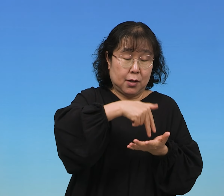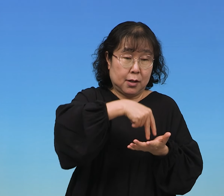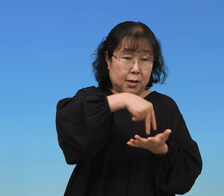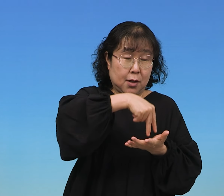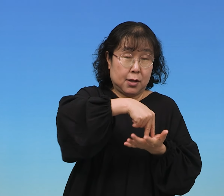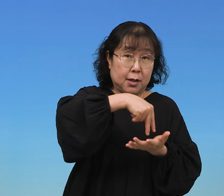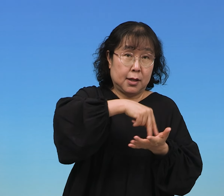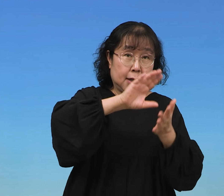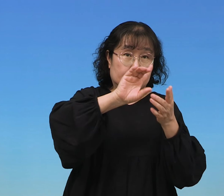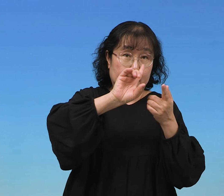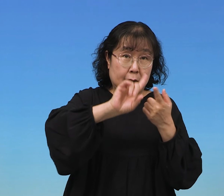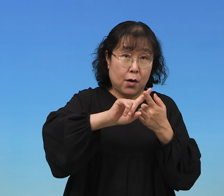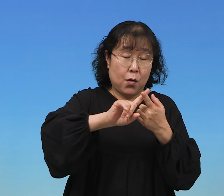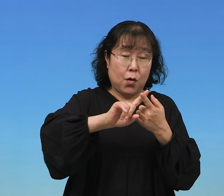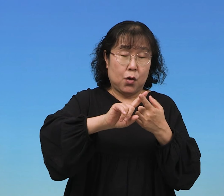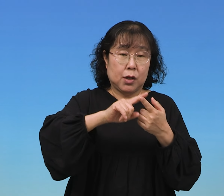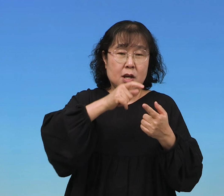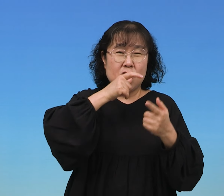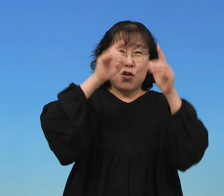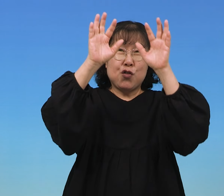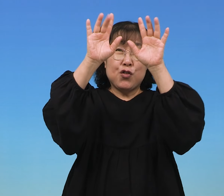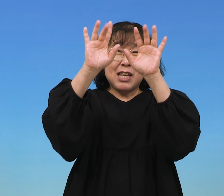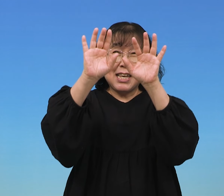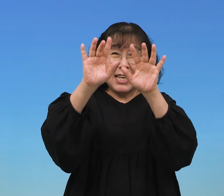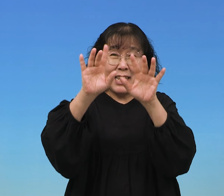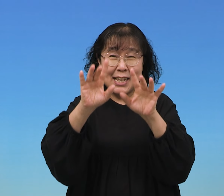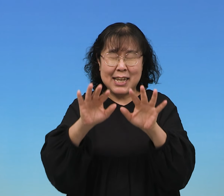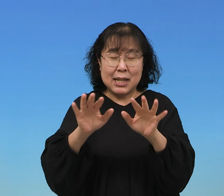눈 덮이는 자기 숲 바라보는 것도 모를 테지.